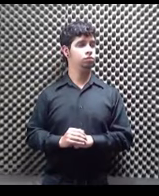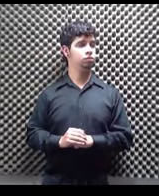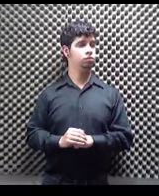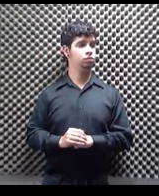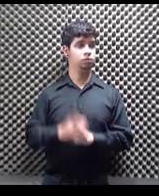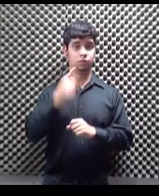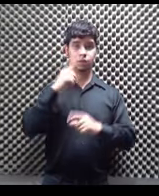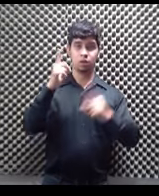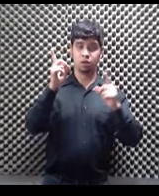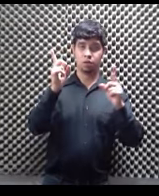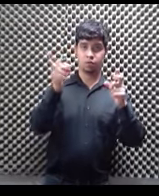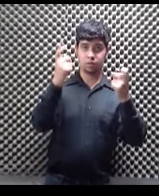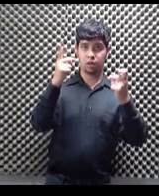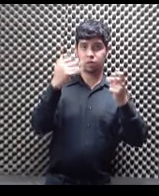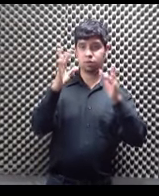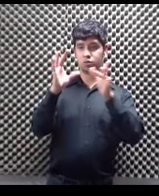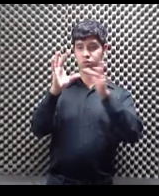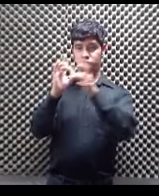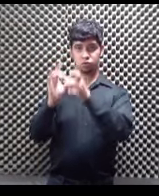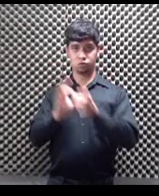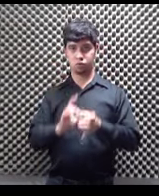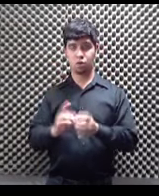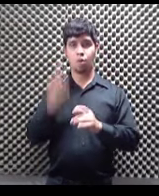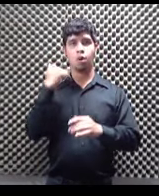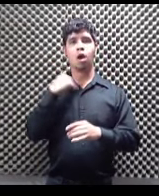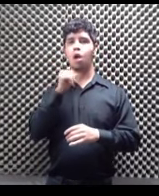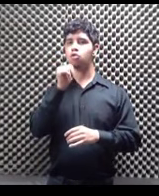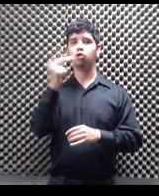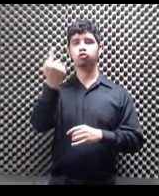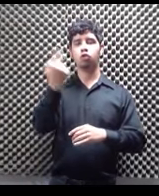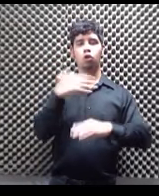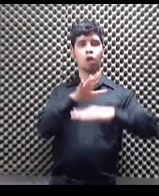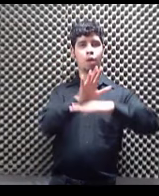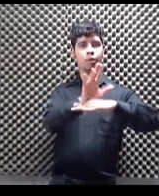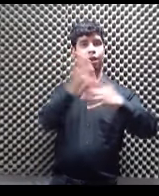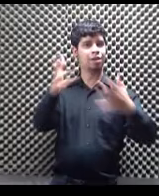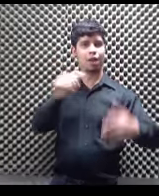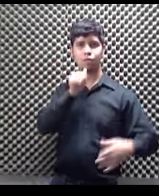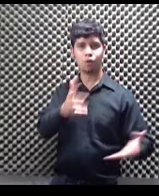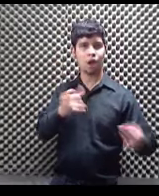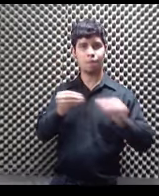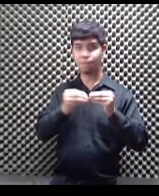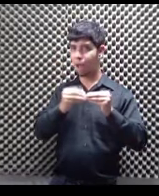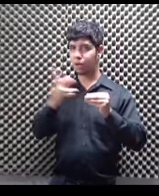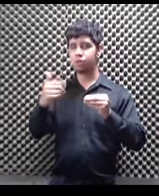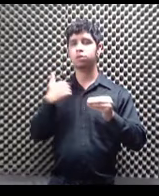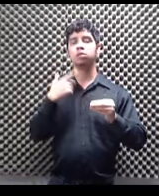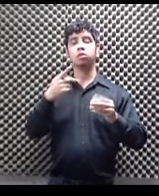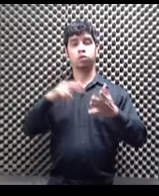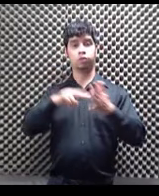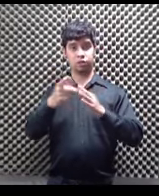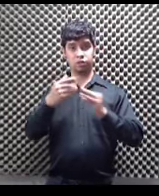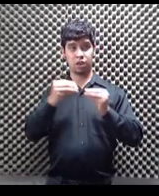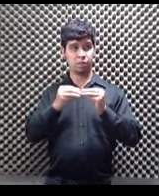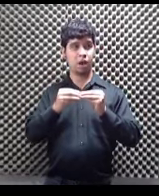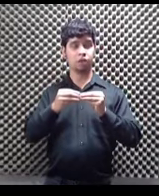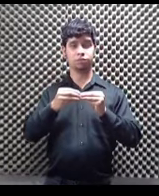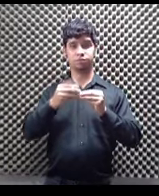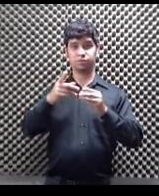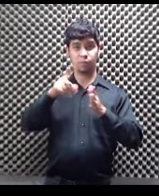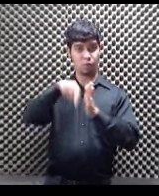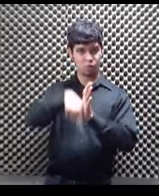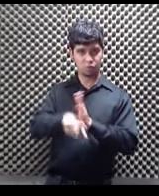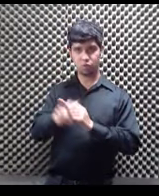hacen siempre relacionadas en el festival, siempre, porque es mucho más que simplemente la exposición de la película. Exacto. Que eso es lo que lo sigue complicando,